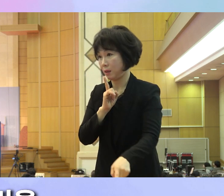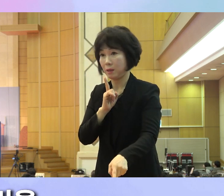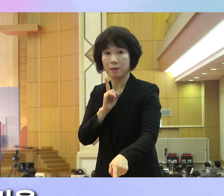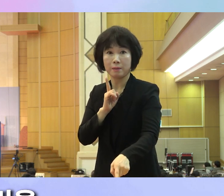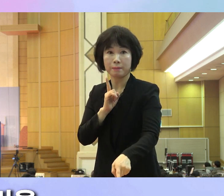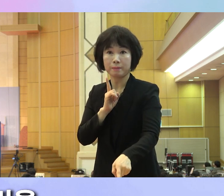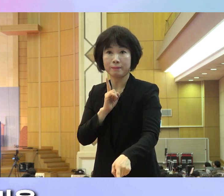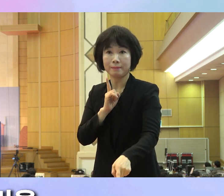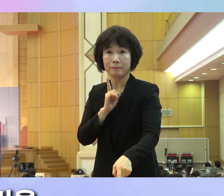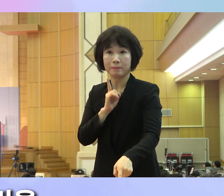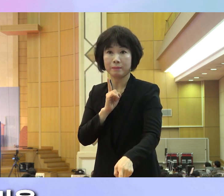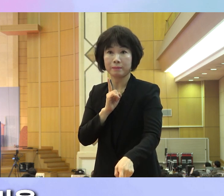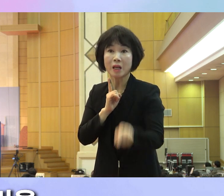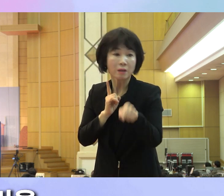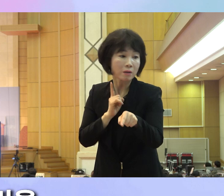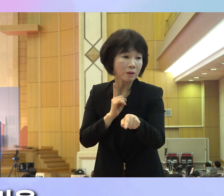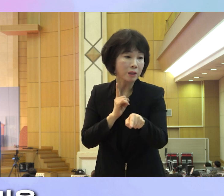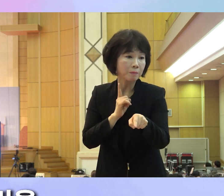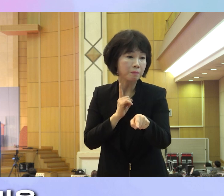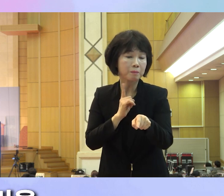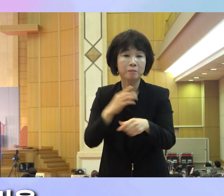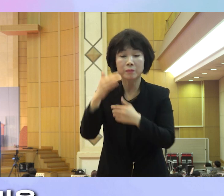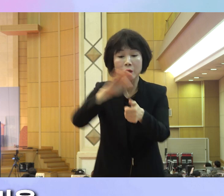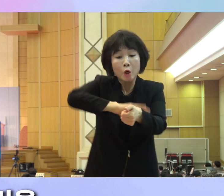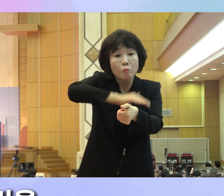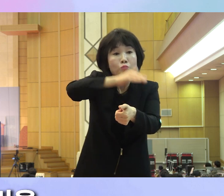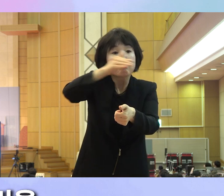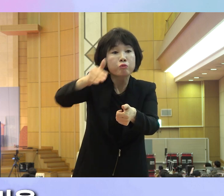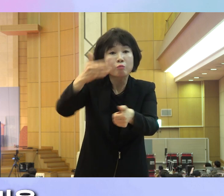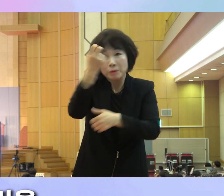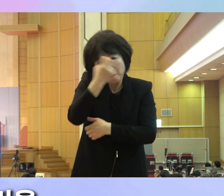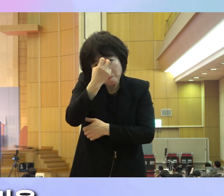무덤을 지키던 백부장,